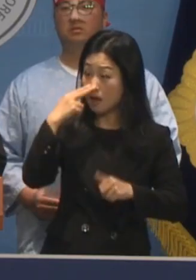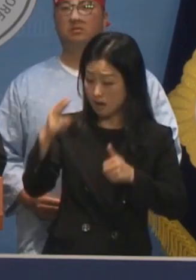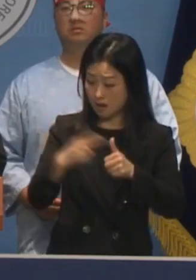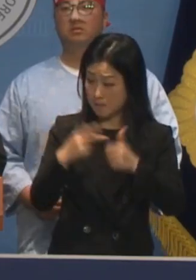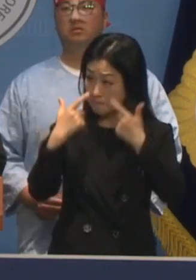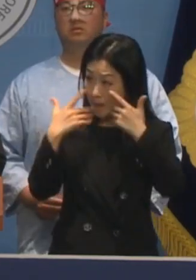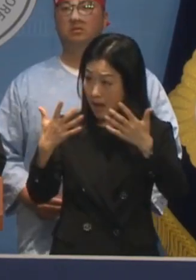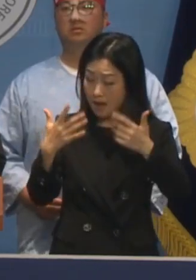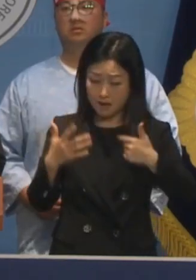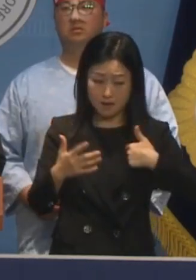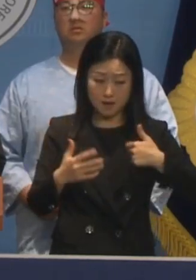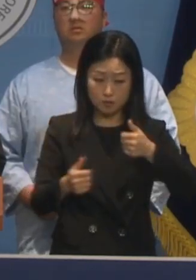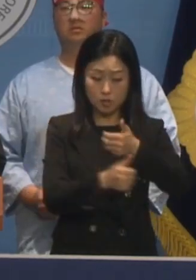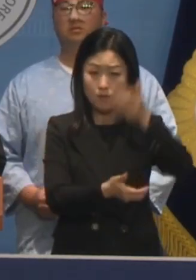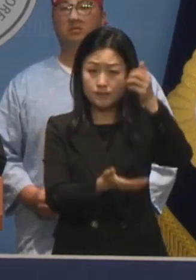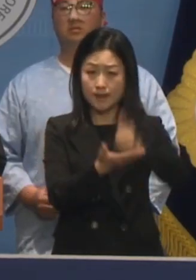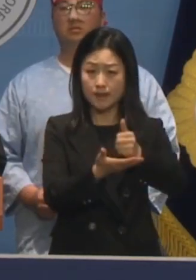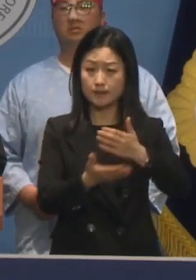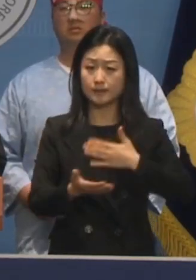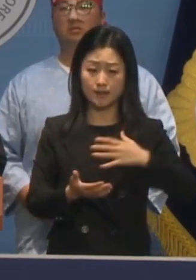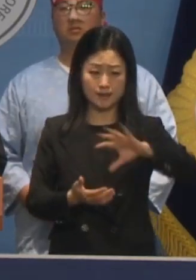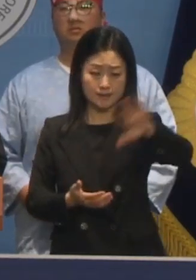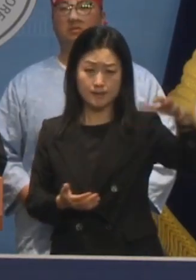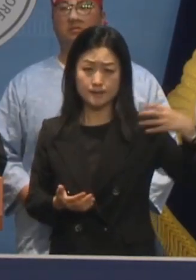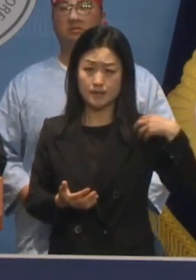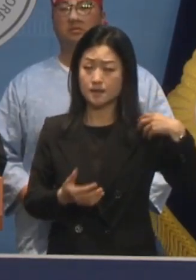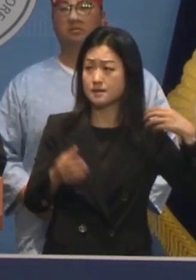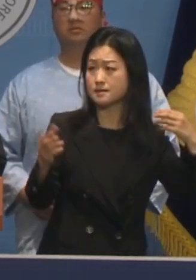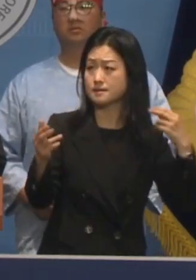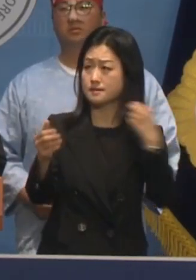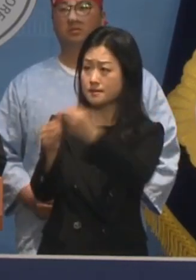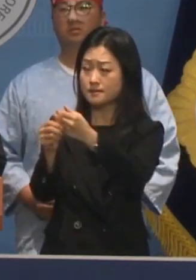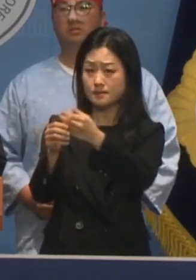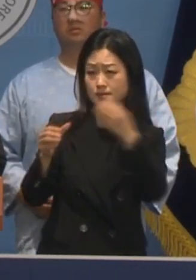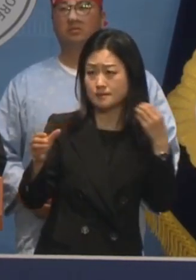또한 금속노조 위원장으로서 끝까지 투쟁하겠습니다.